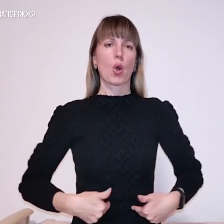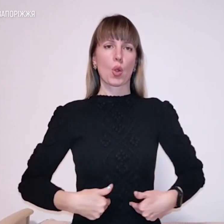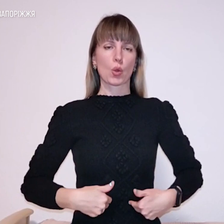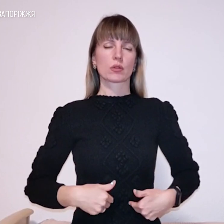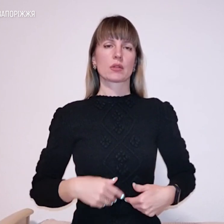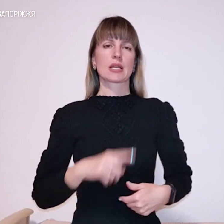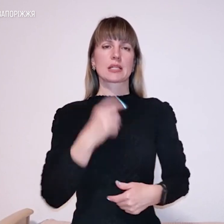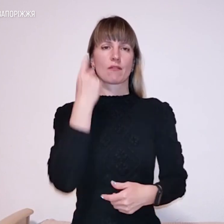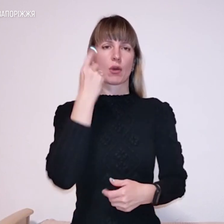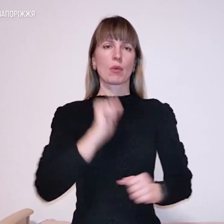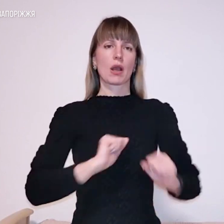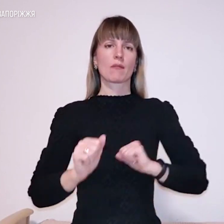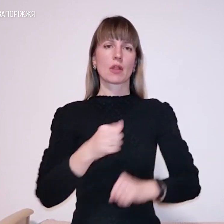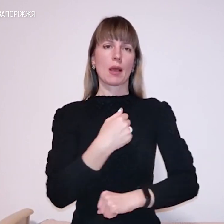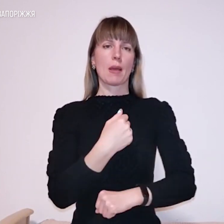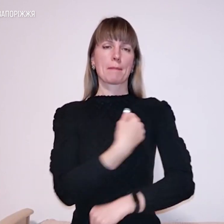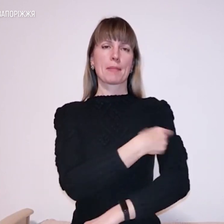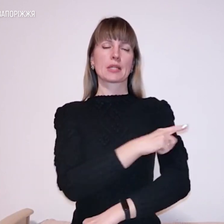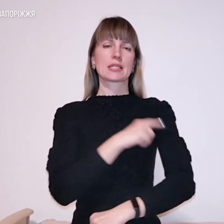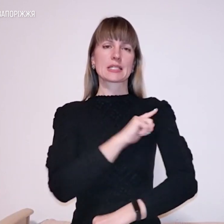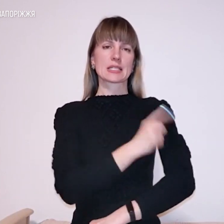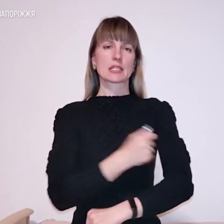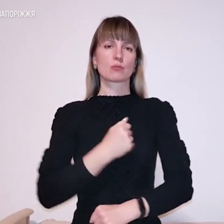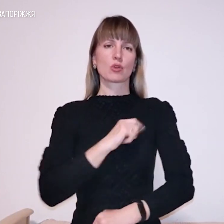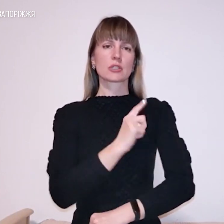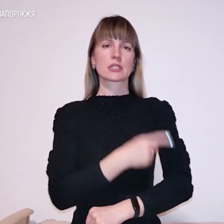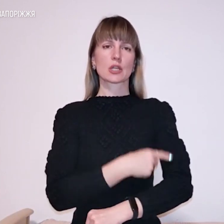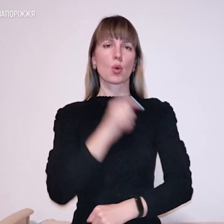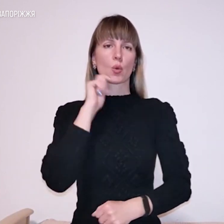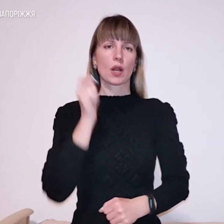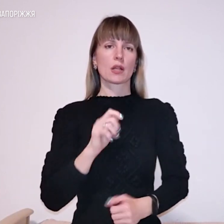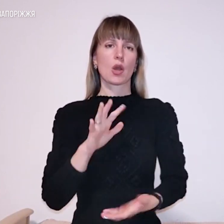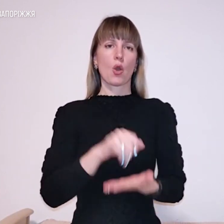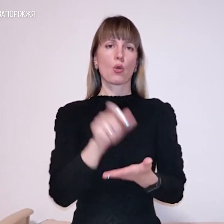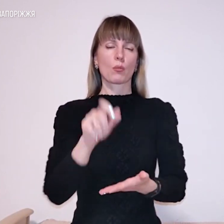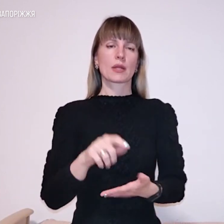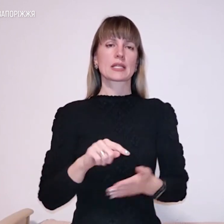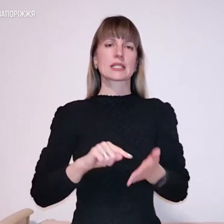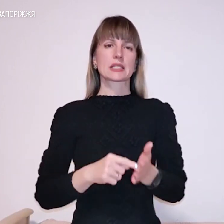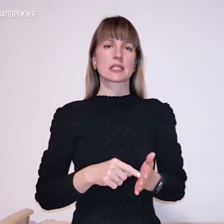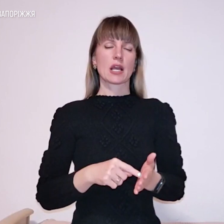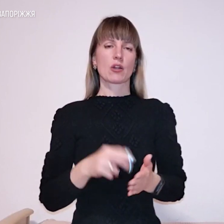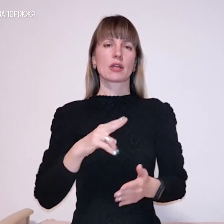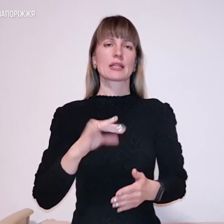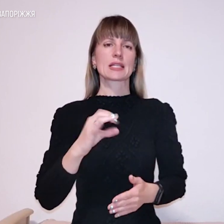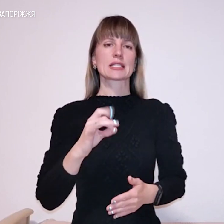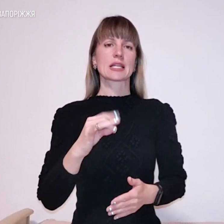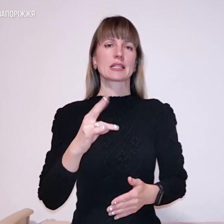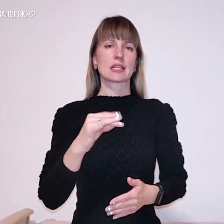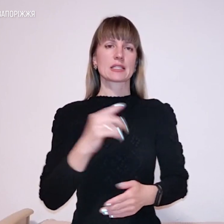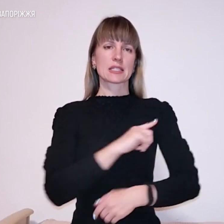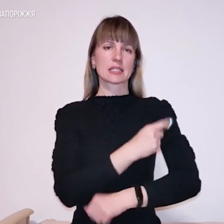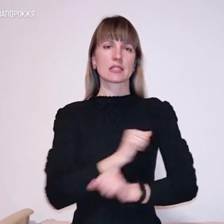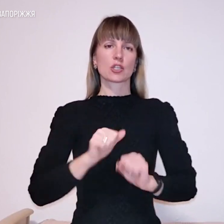інформацією командування медичних сил Збройних сил України, окупанти з метою дискредитації Сил оборони України знімають та